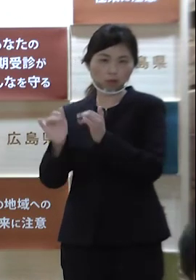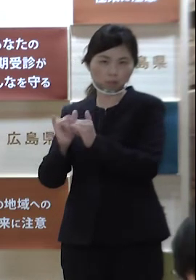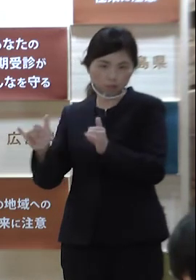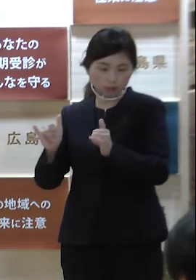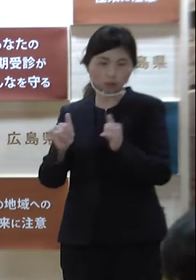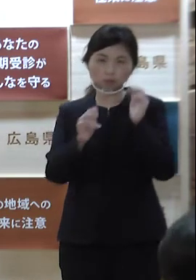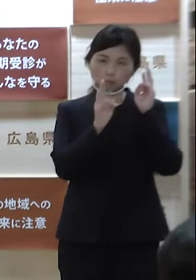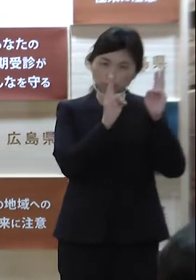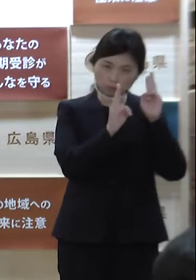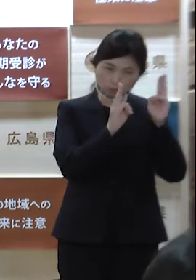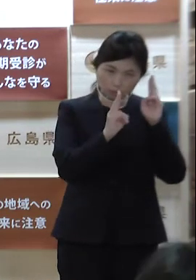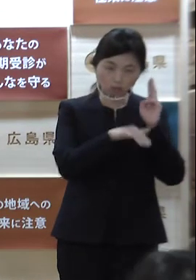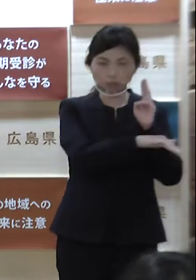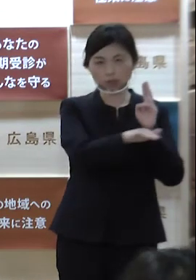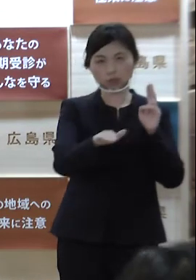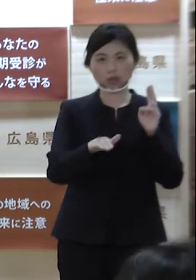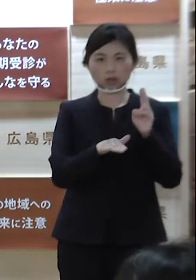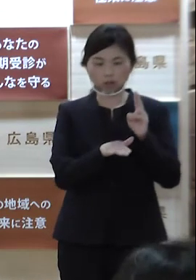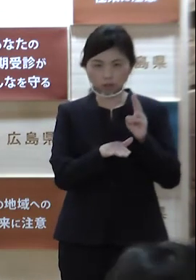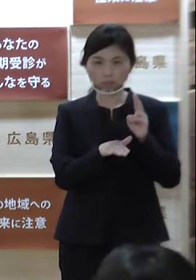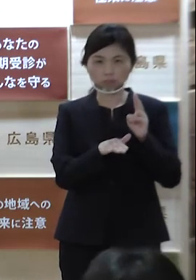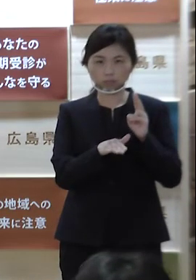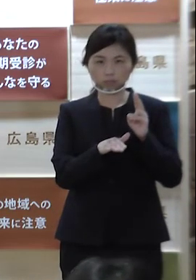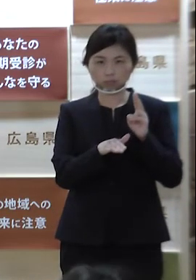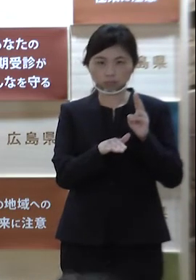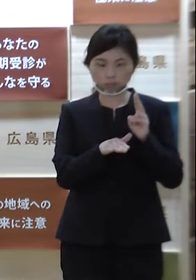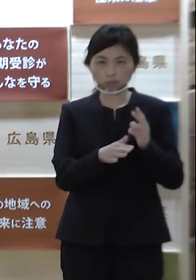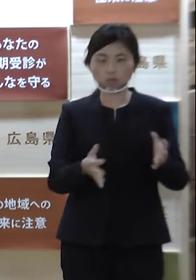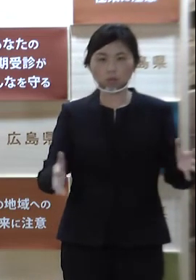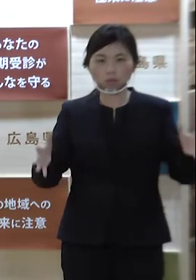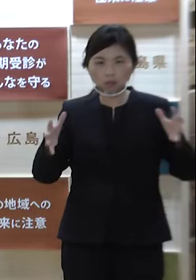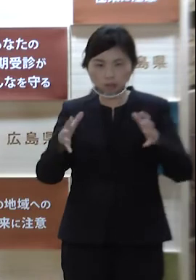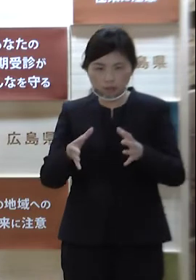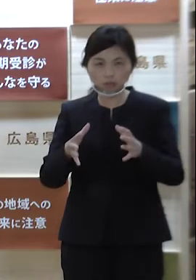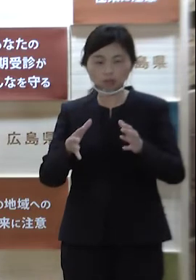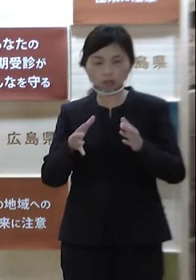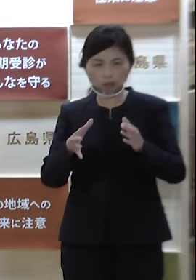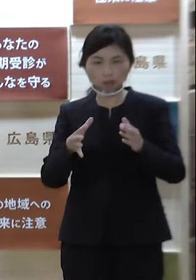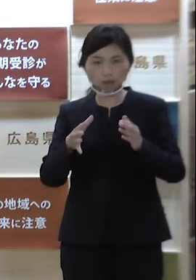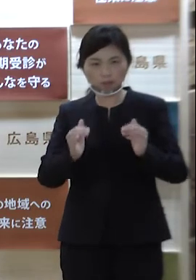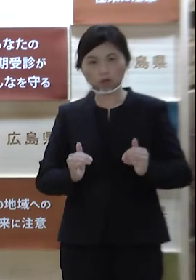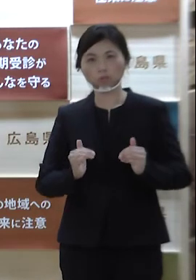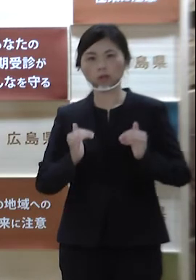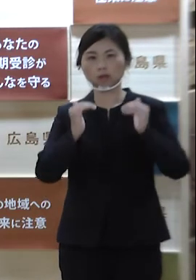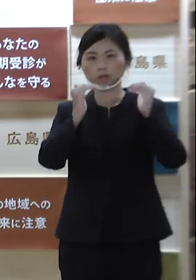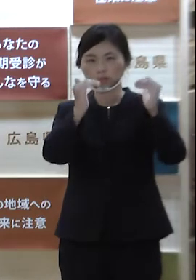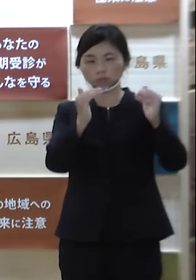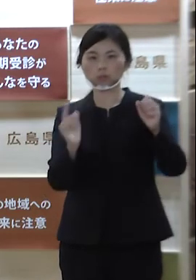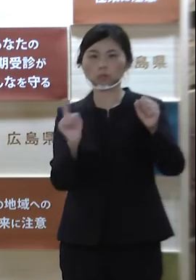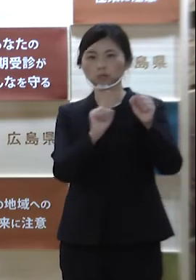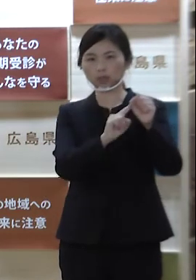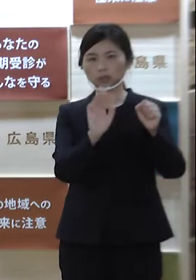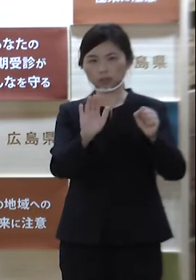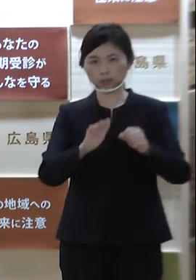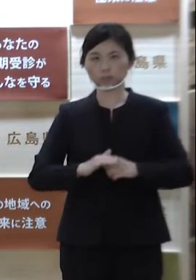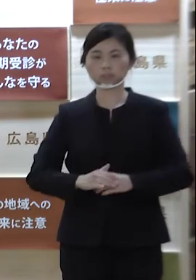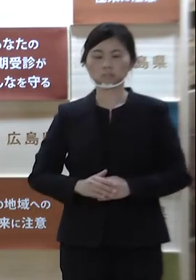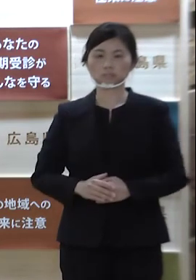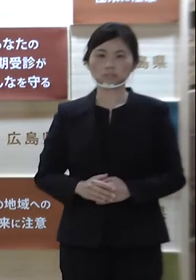皆様などと一体となって高めていくということが重要であ